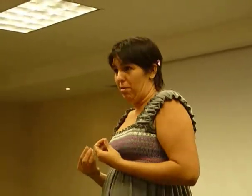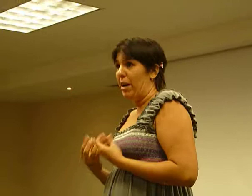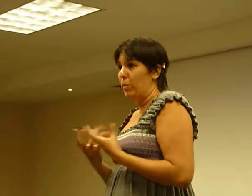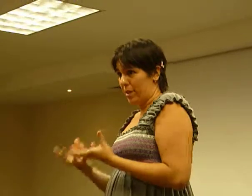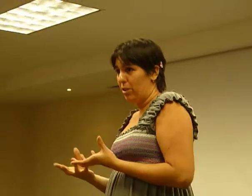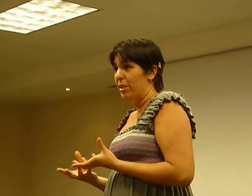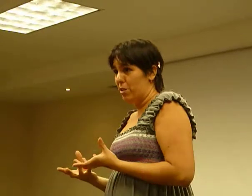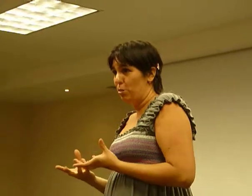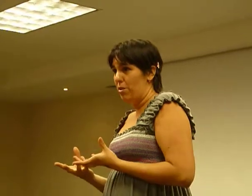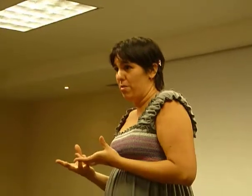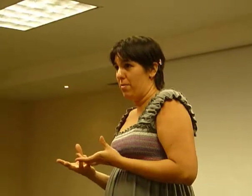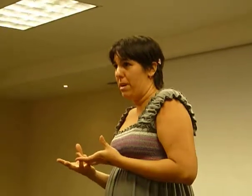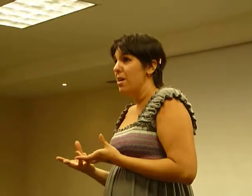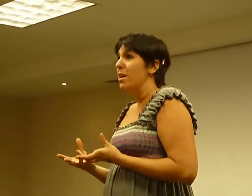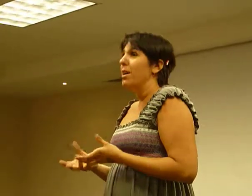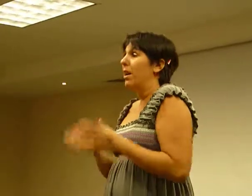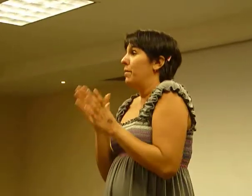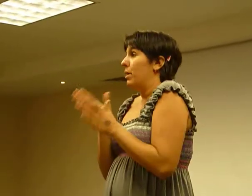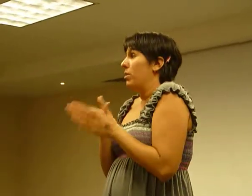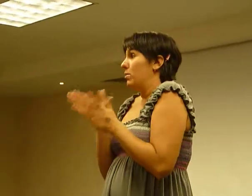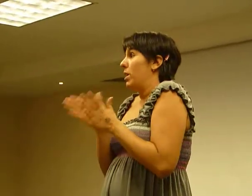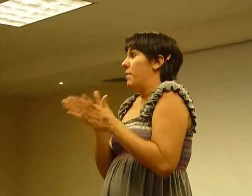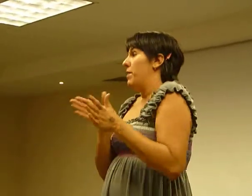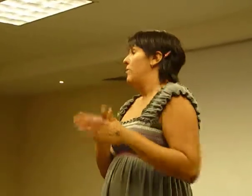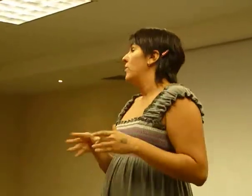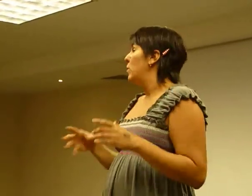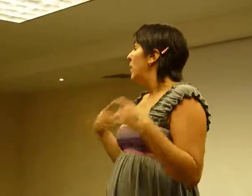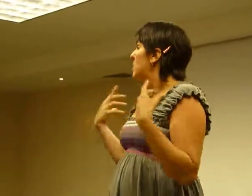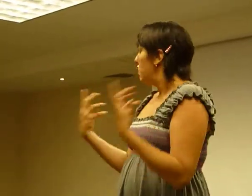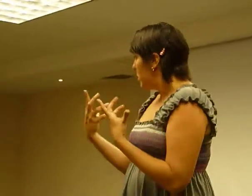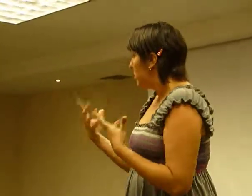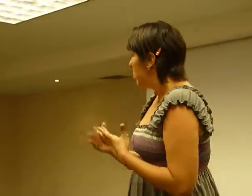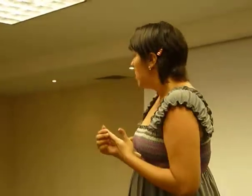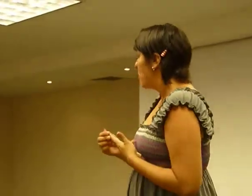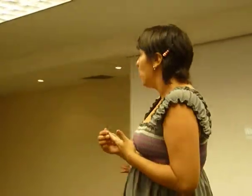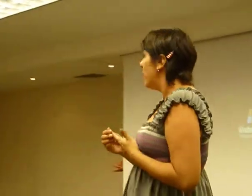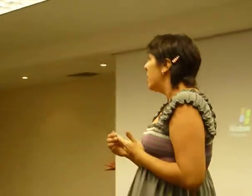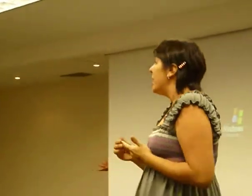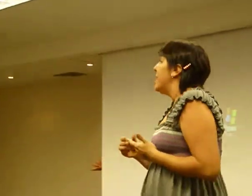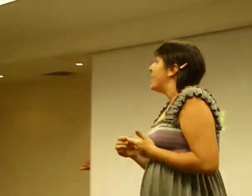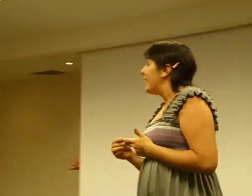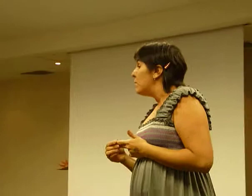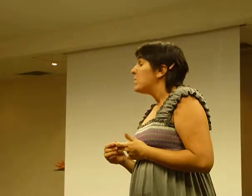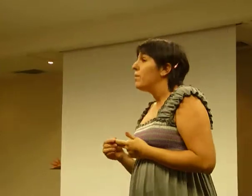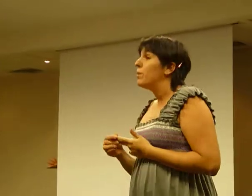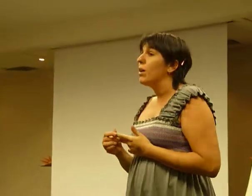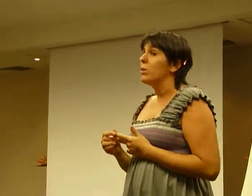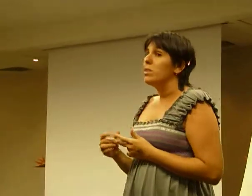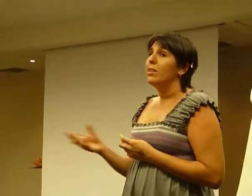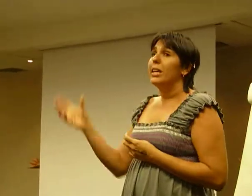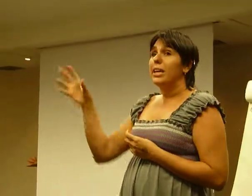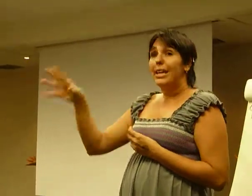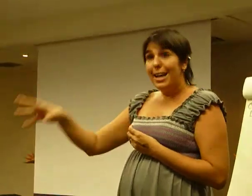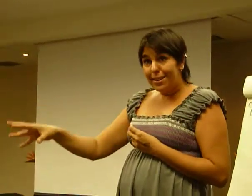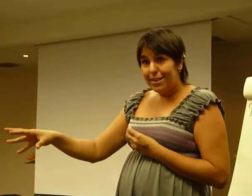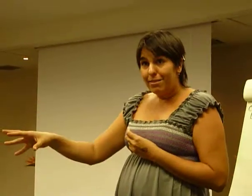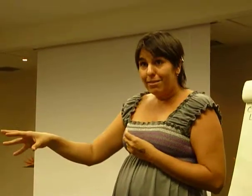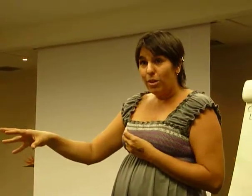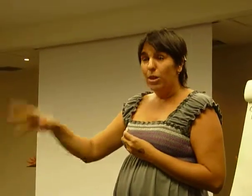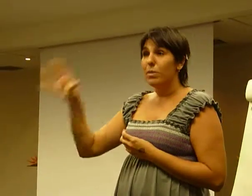al objeto de estudio, ¿eh? Que a lo mejor toda la vida fueron iguales, pero eso nos ayuda. Tenemos también una cuestión de equidad, los libros